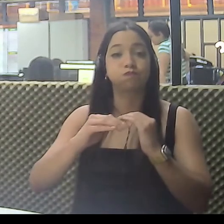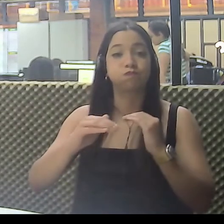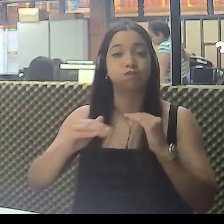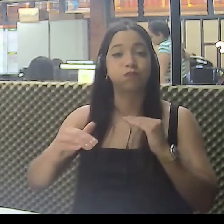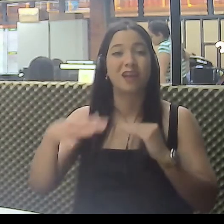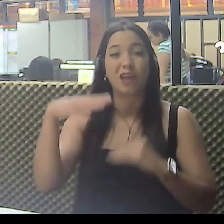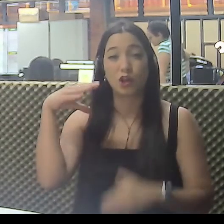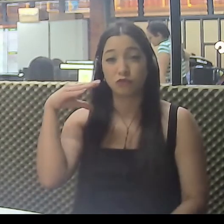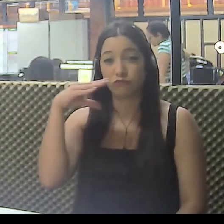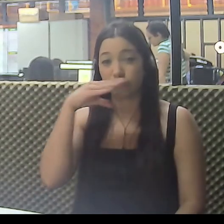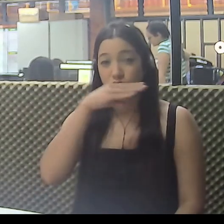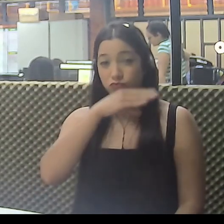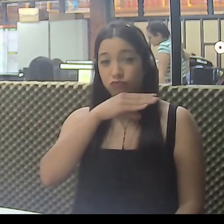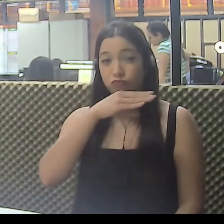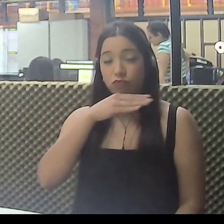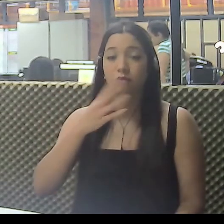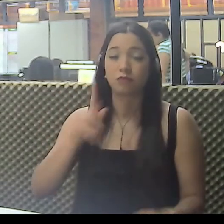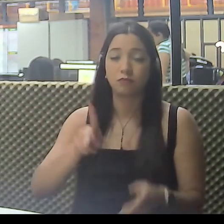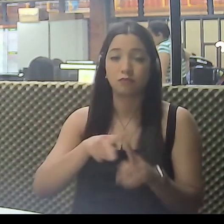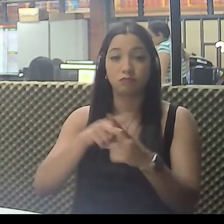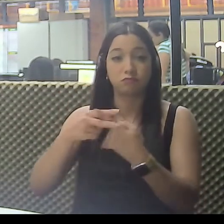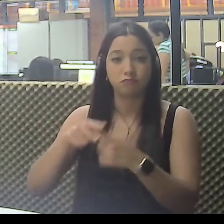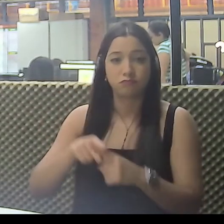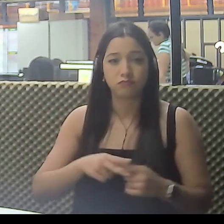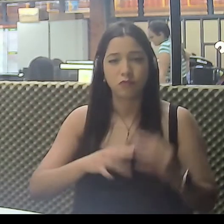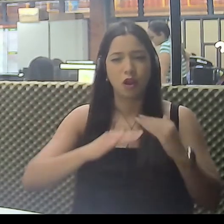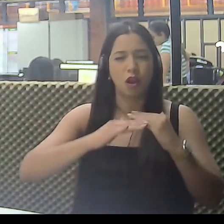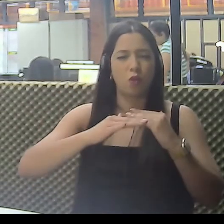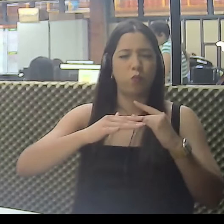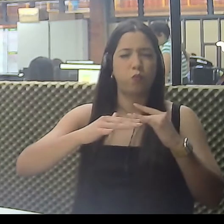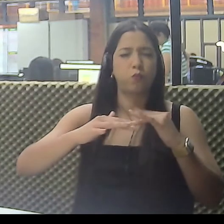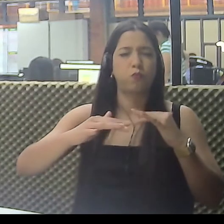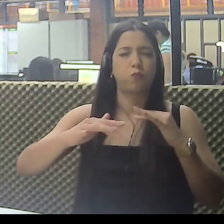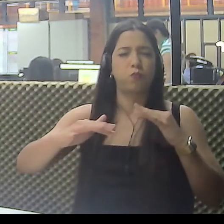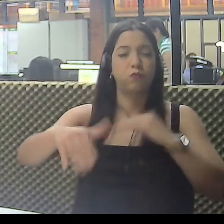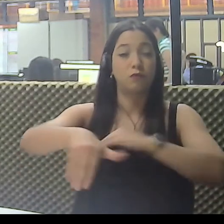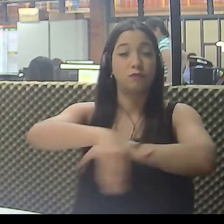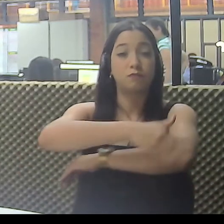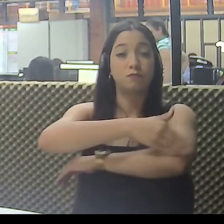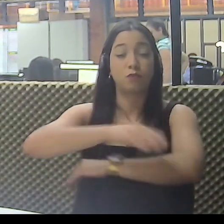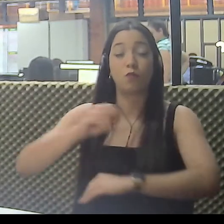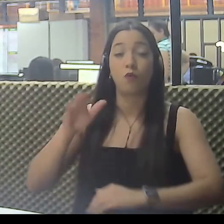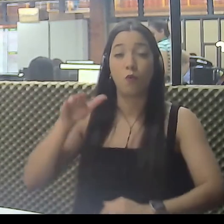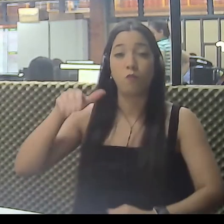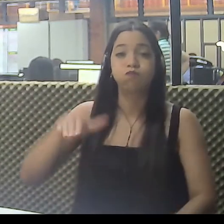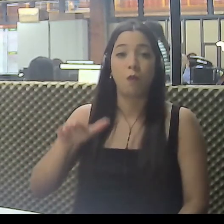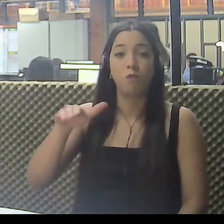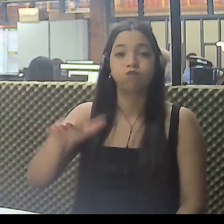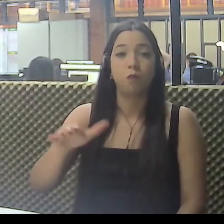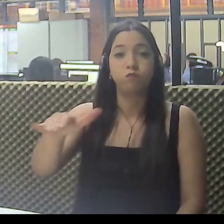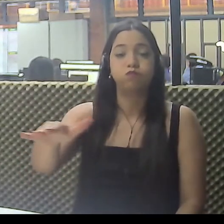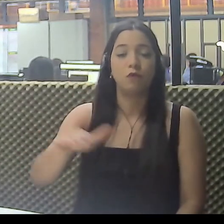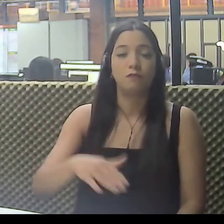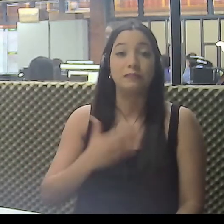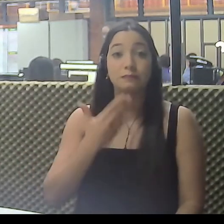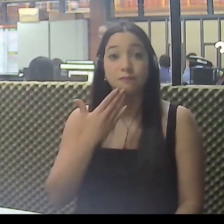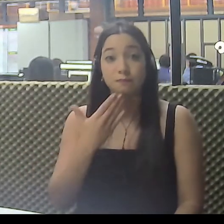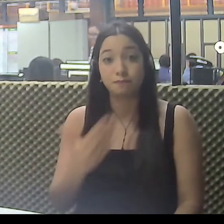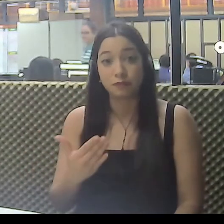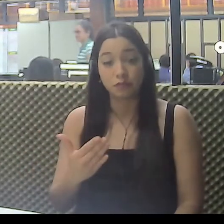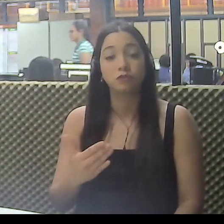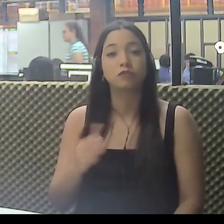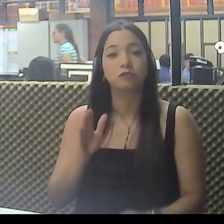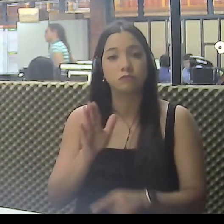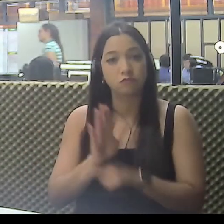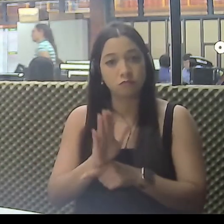usinado a quente, utilizado para reparos de grandes extensões ou onde há incidência de muitos buracos. Para solicitar a